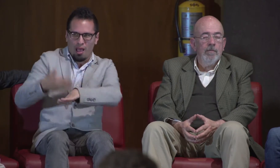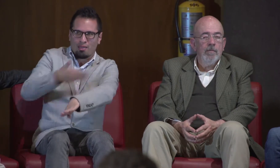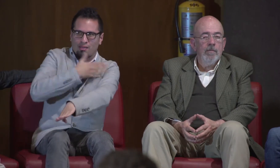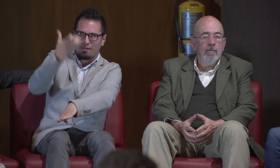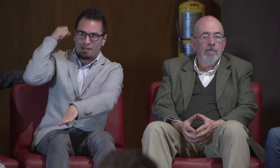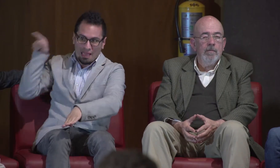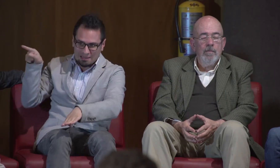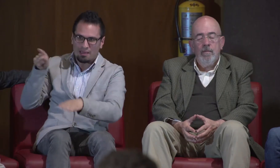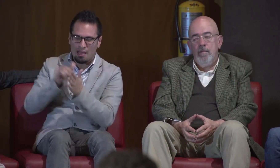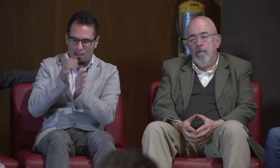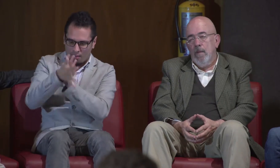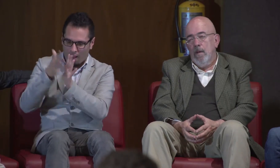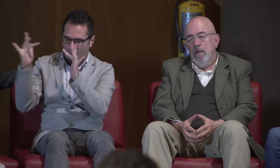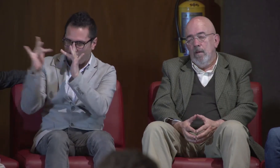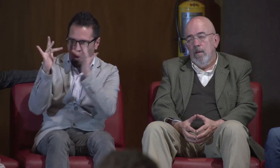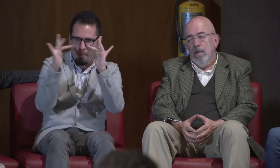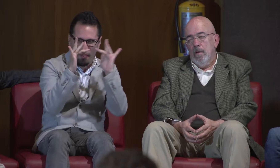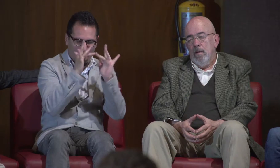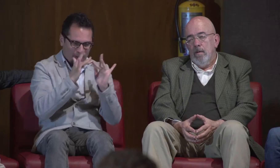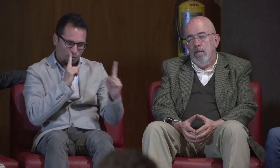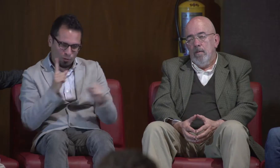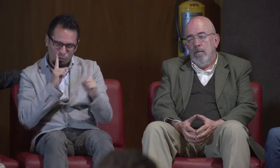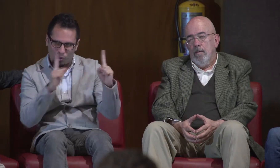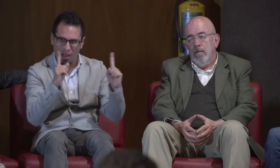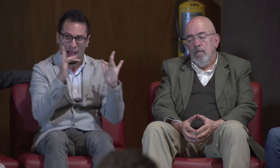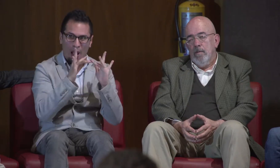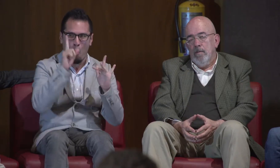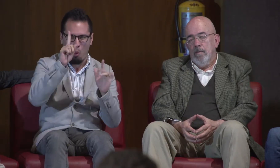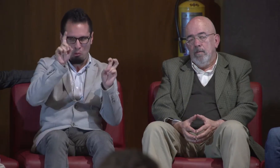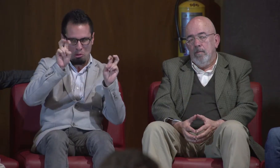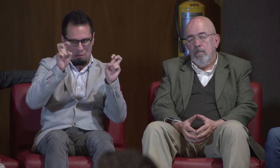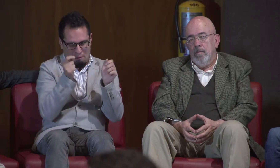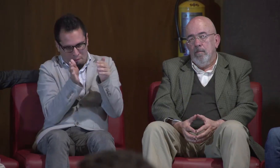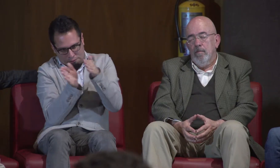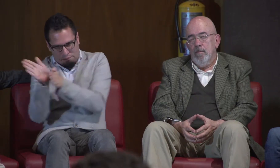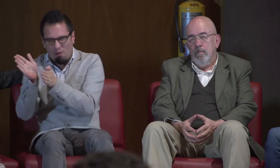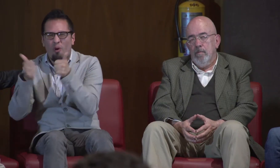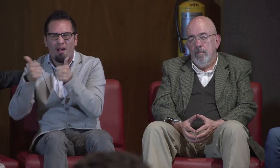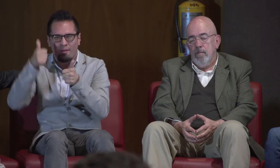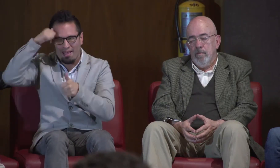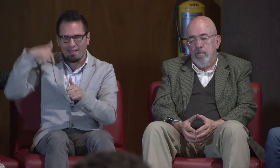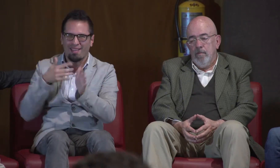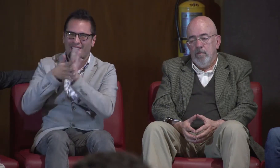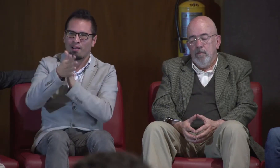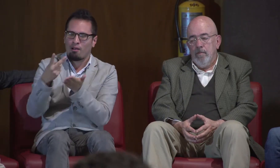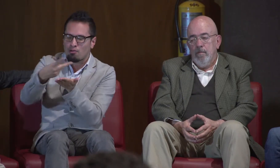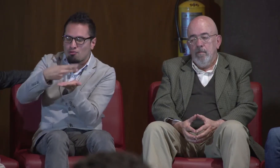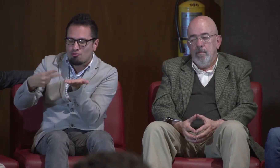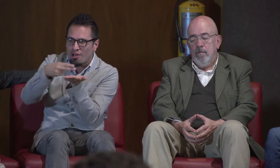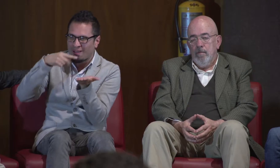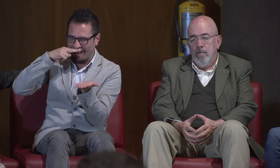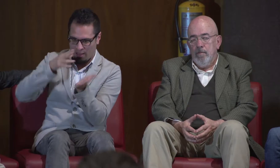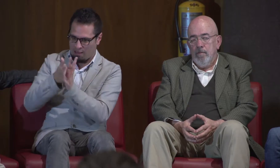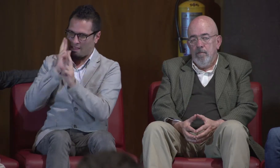que se ha causado y reconocer de alguna u otra manera todo lo que estaba ocurriendo, lo que ya había ocurrido. Entonces podríamos pensar que